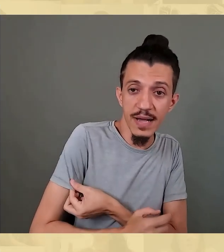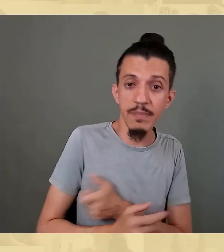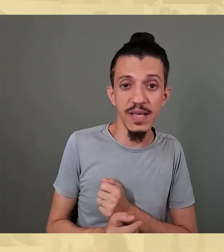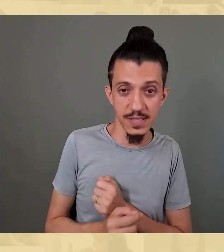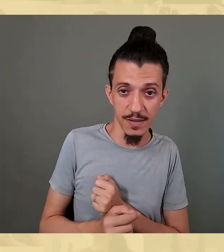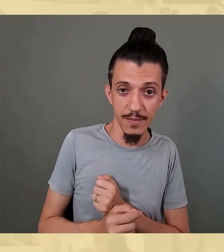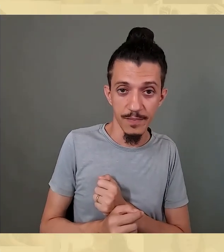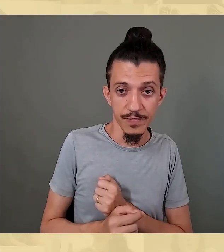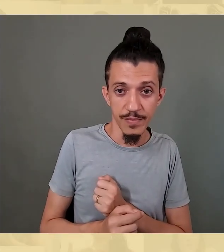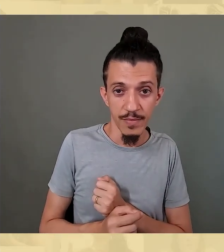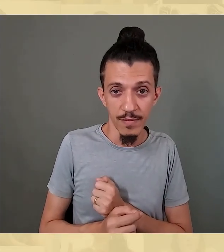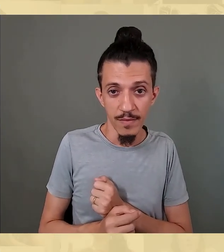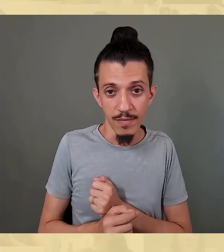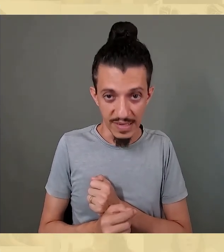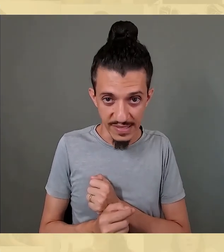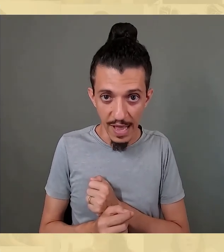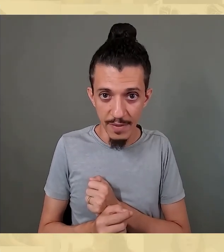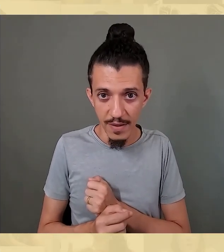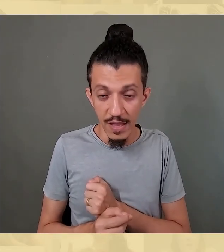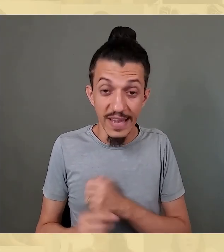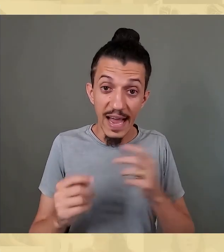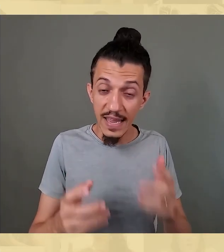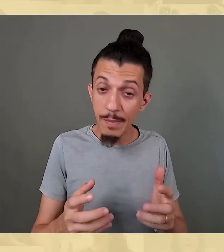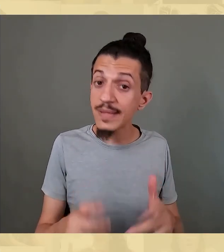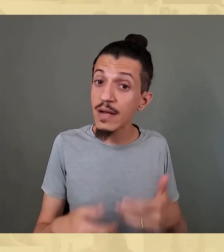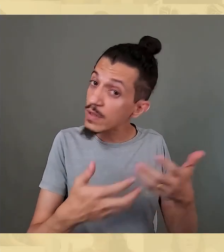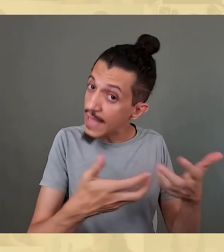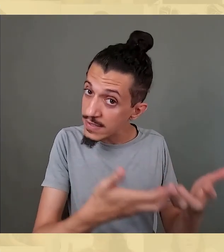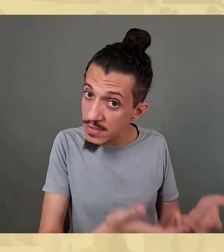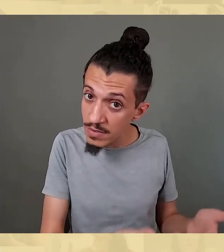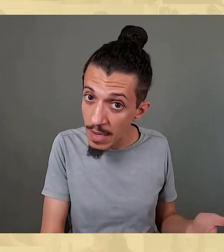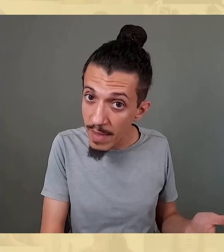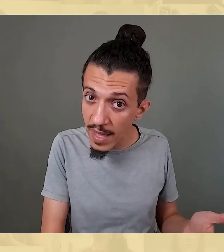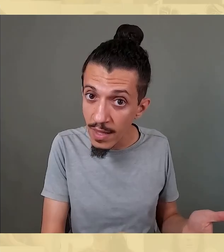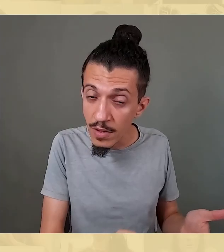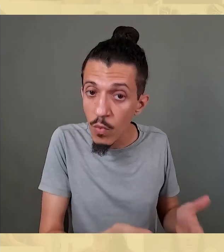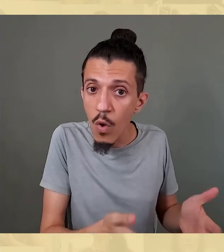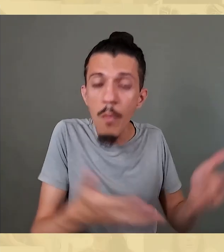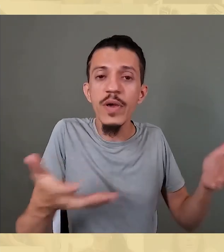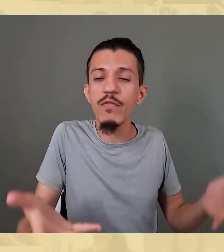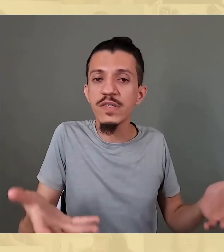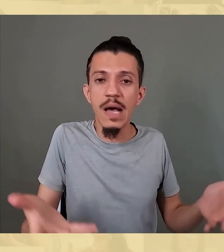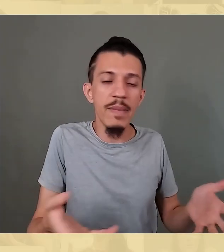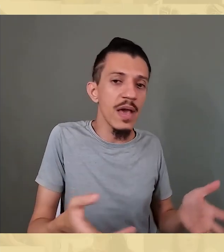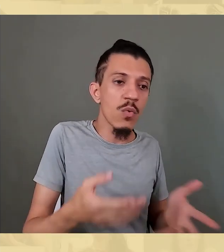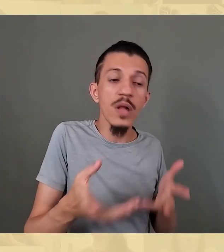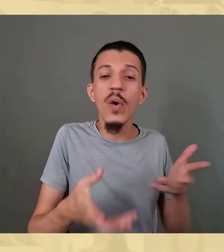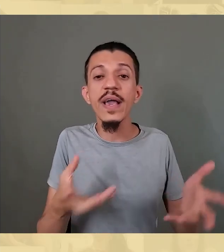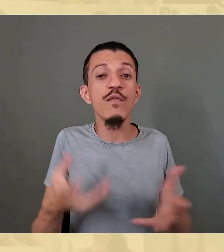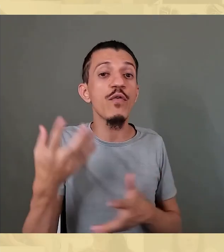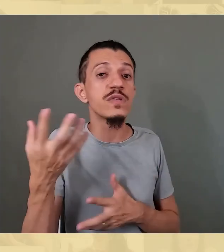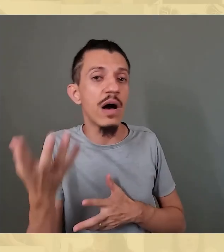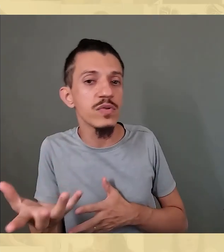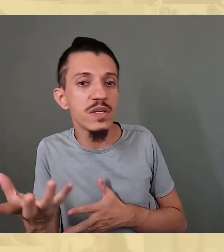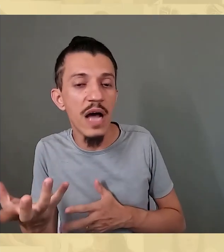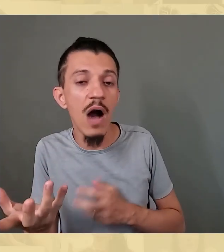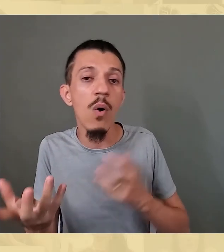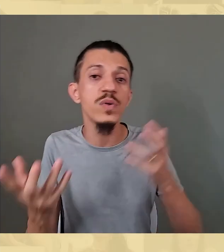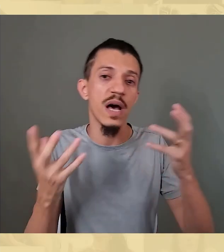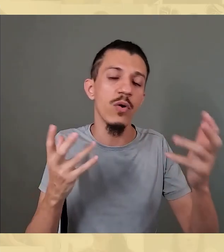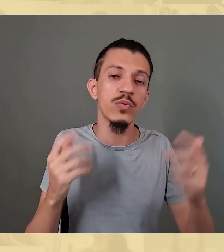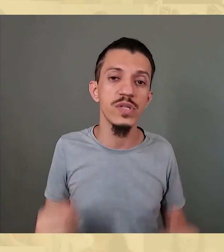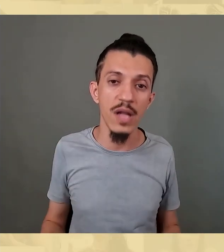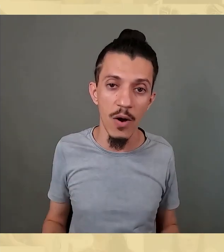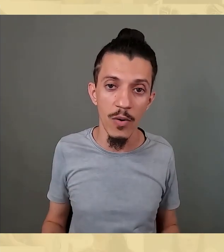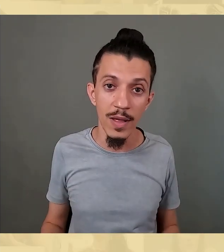da camisa. Percebe? Na Libras acontece isso também. Então, como que eu vou saber quando é que eu vou usar um sinal ou